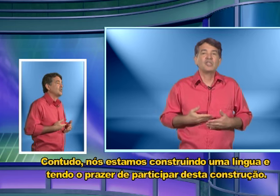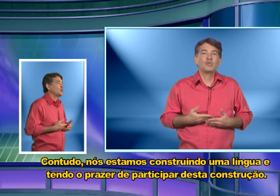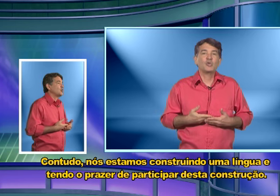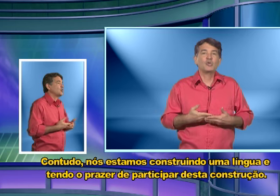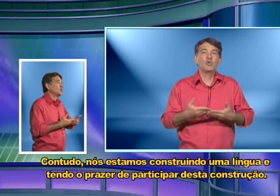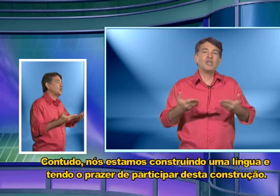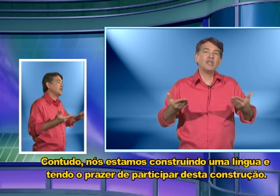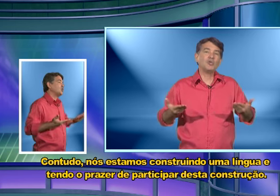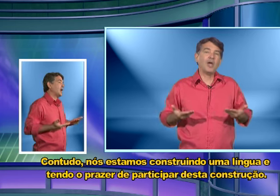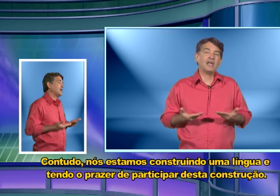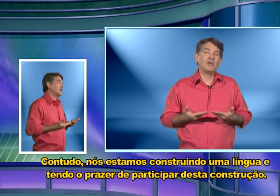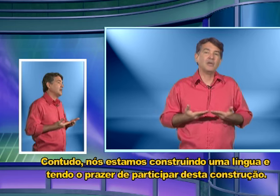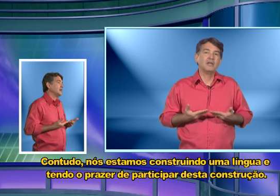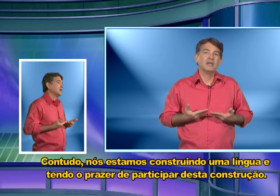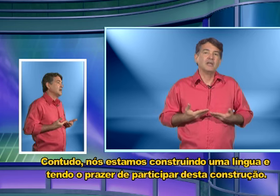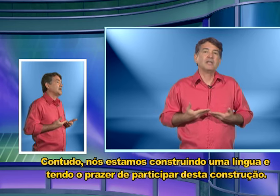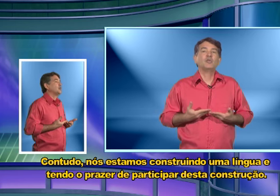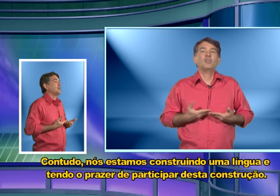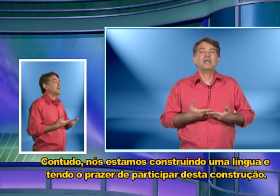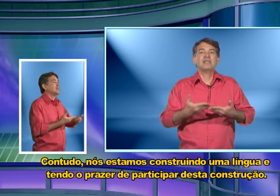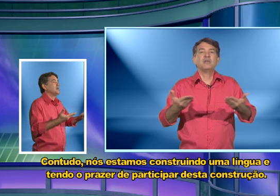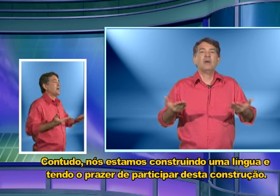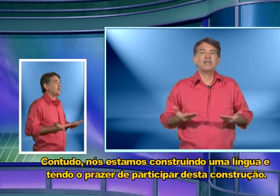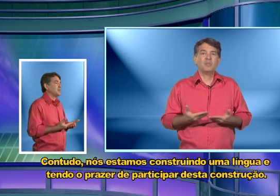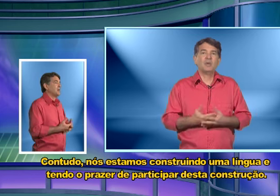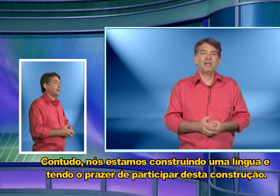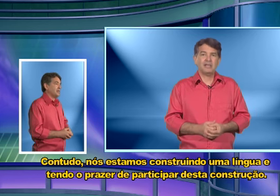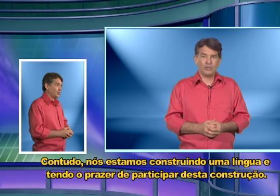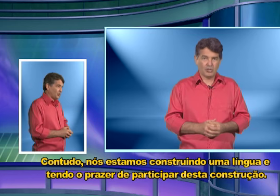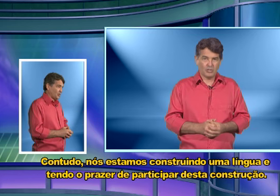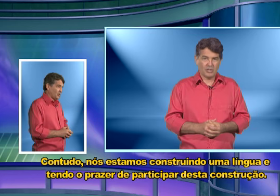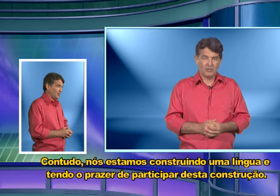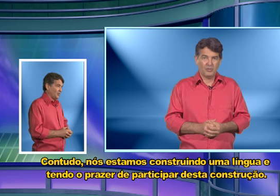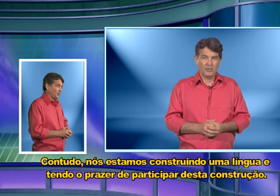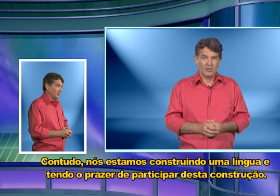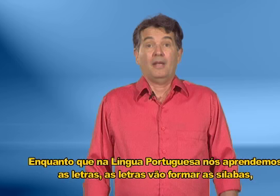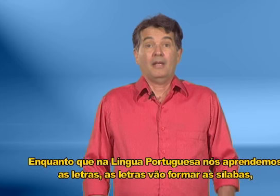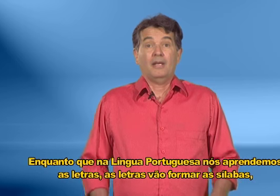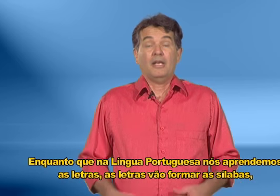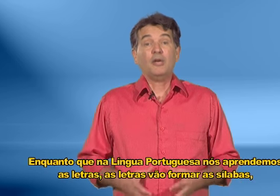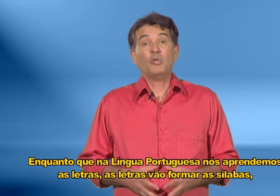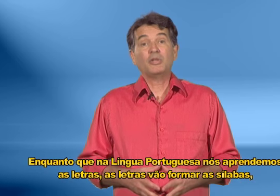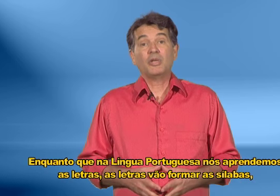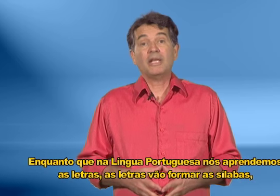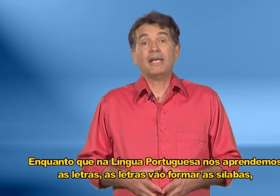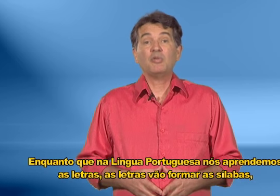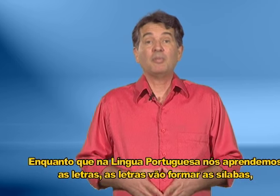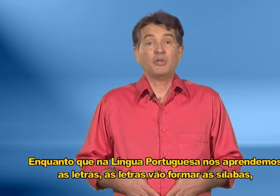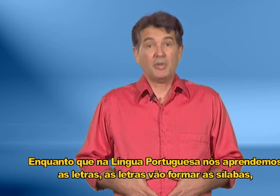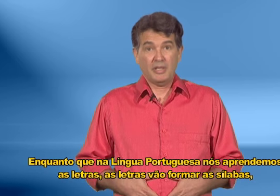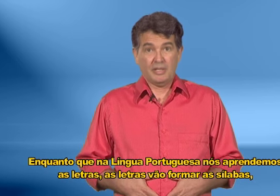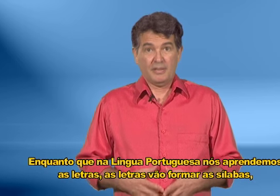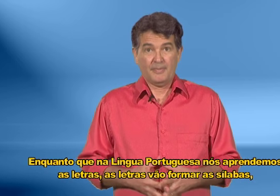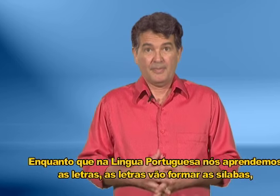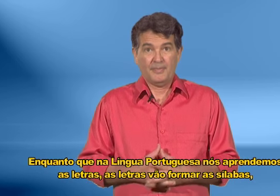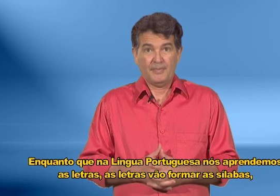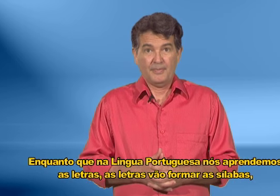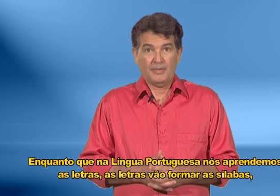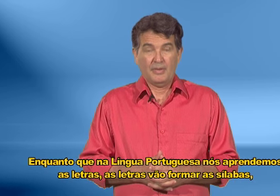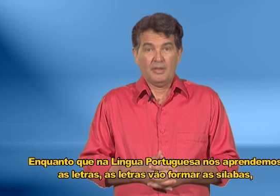nós estamos construindo uma língua e tendo o prazer de participar dessa construção. Enquanto que na língua